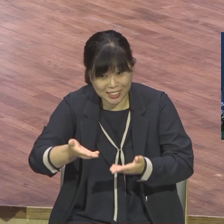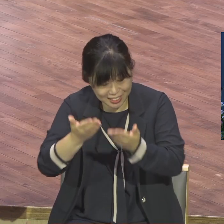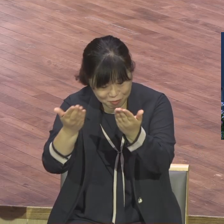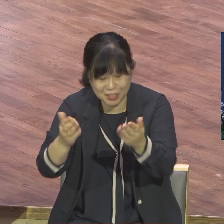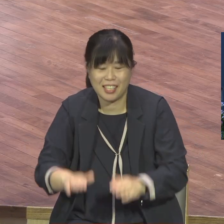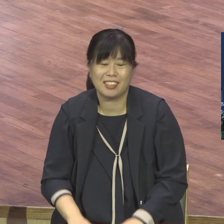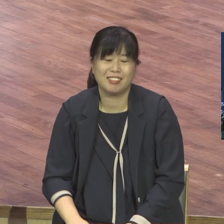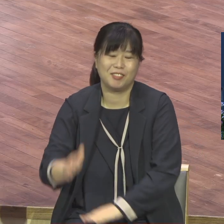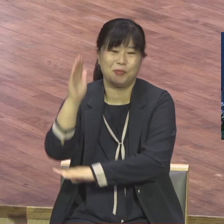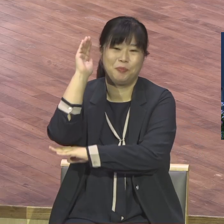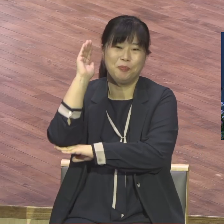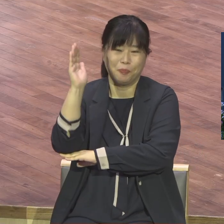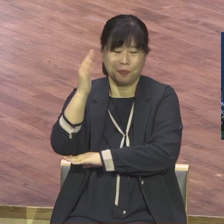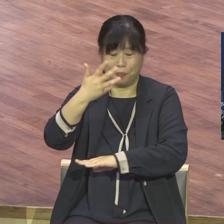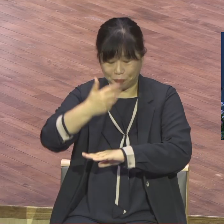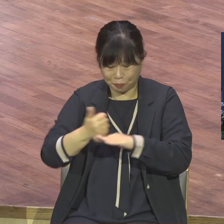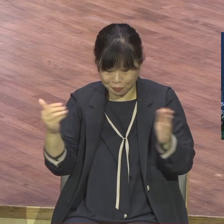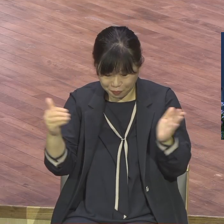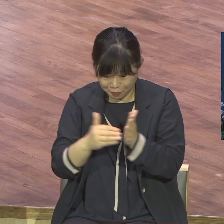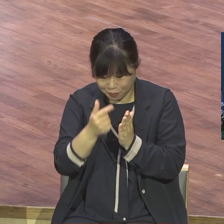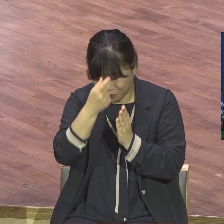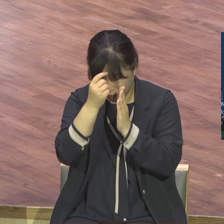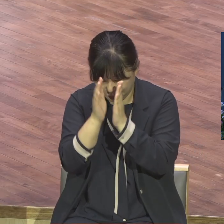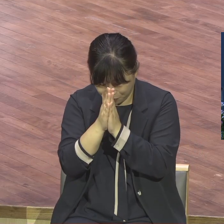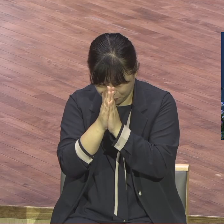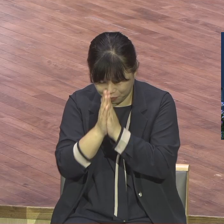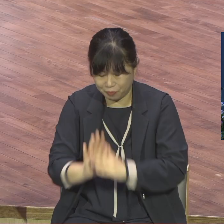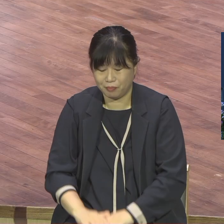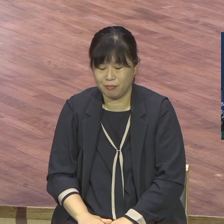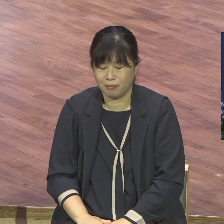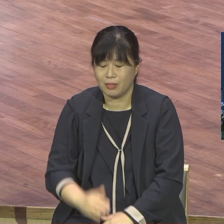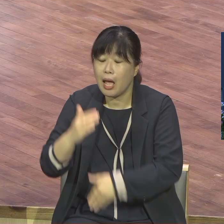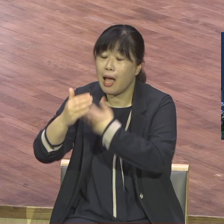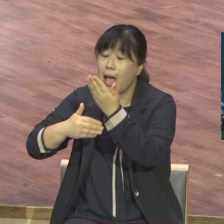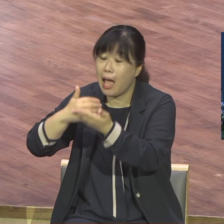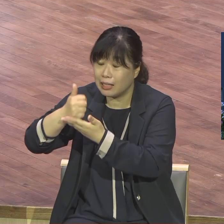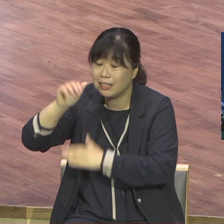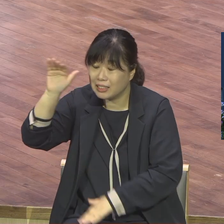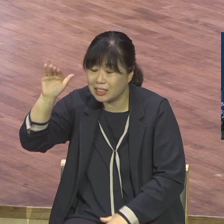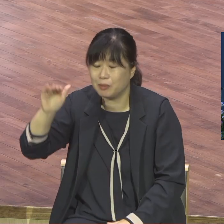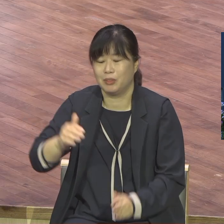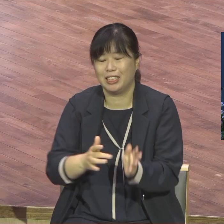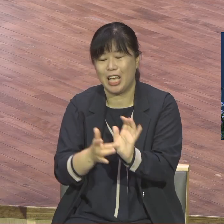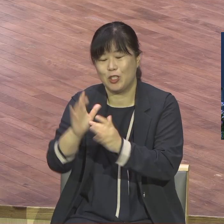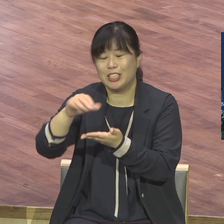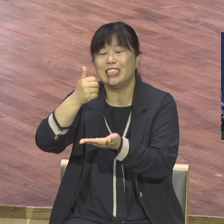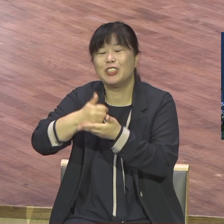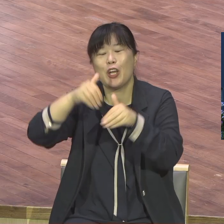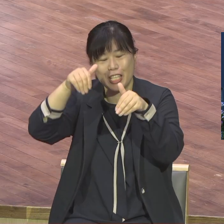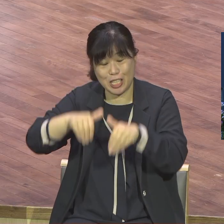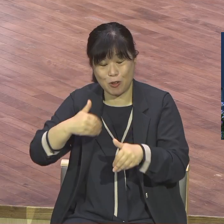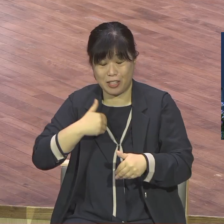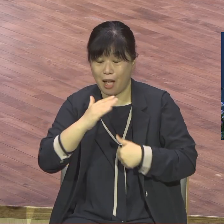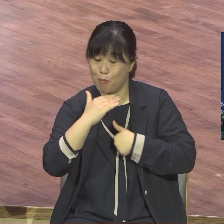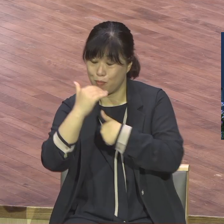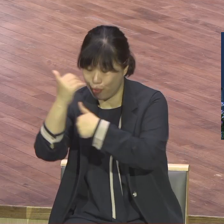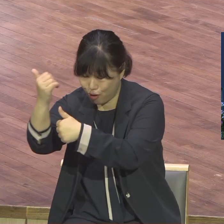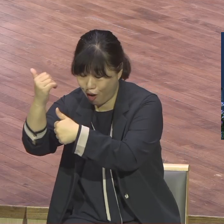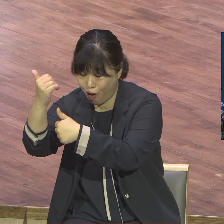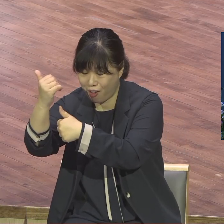기도합시다. 아버지 하나님, 그리스도 예수의 일꾼으로 부르심을 받은 우리 영계 모든